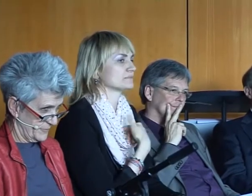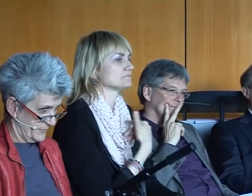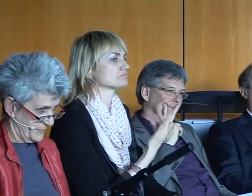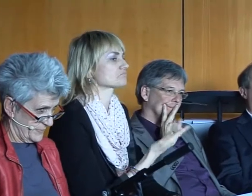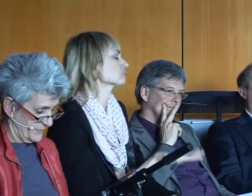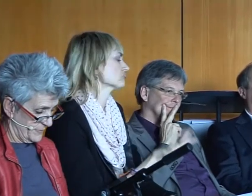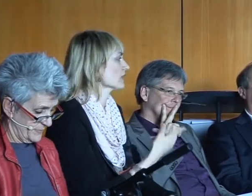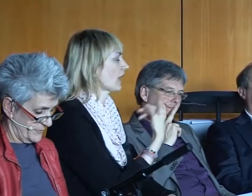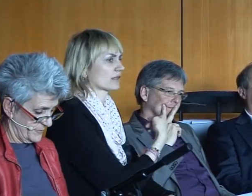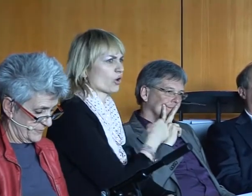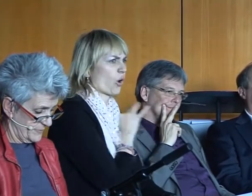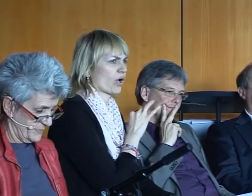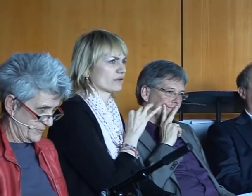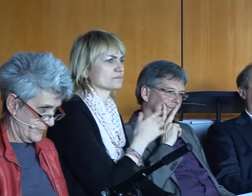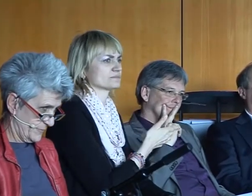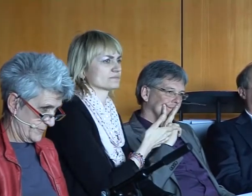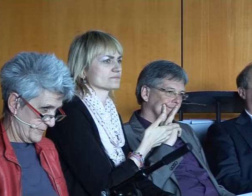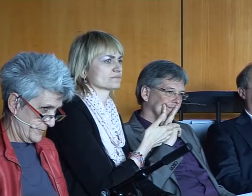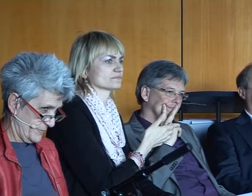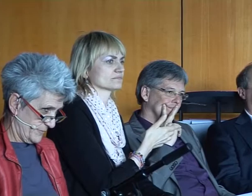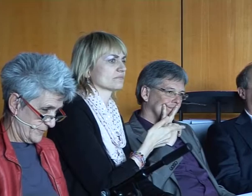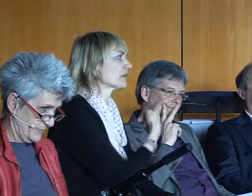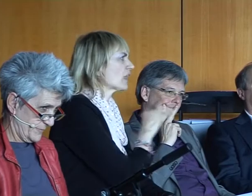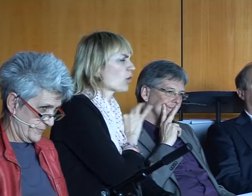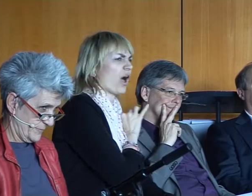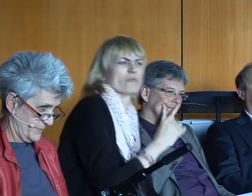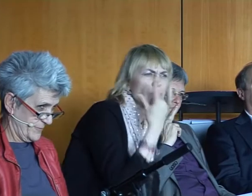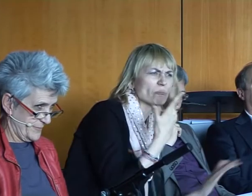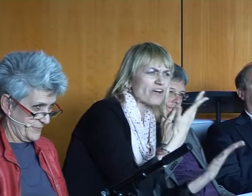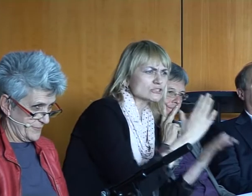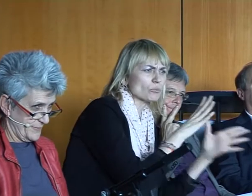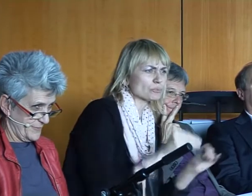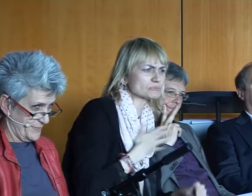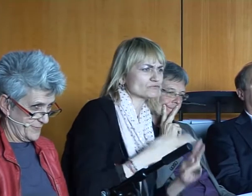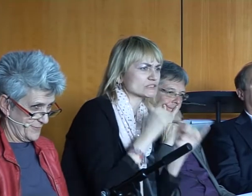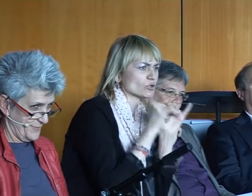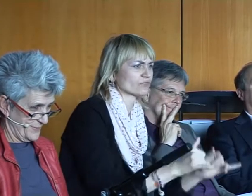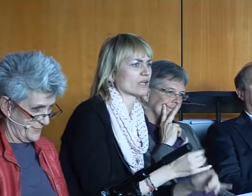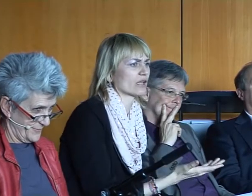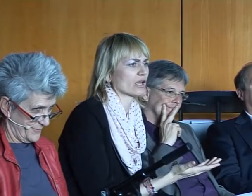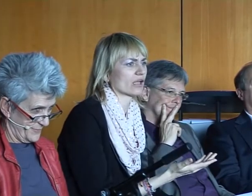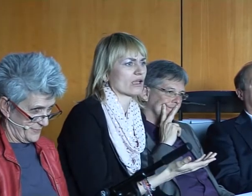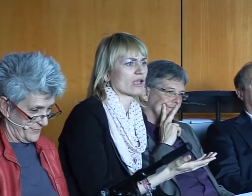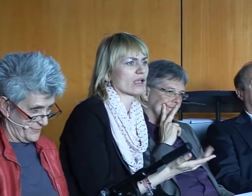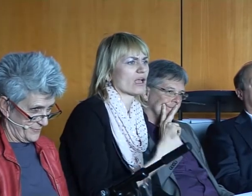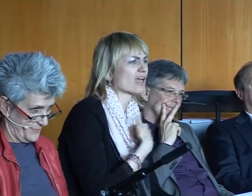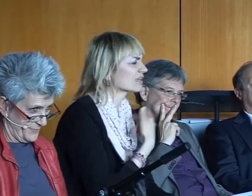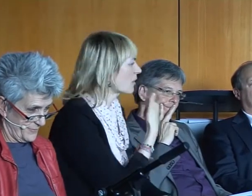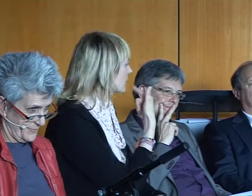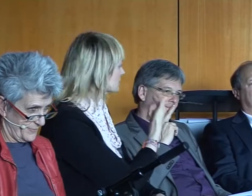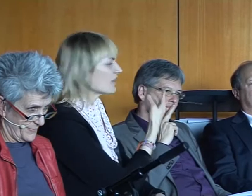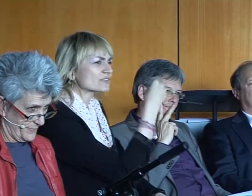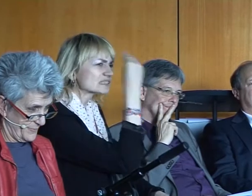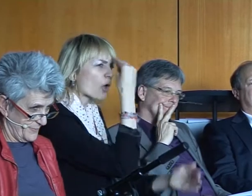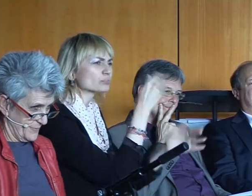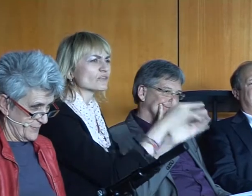gerade nicht dolmetscht, sondern daneben sitzt und wartet, übersetzt mir diese Zwischenrufe. Und dann sagt der Kollege aus dem BZÖ, was, haben Sie jetzt gerade meine